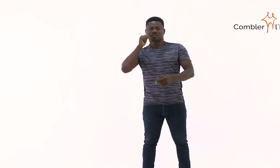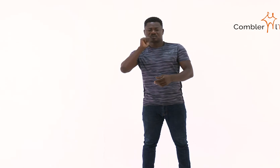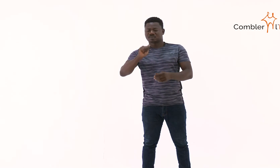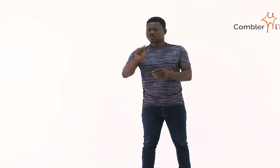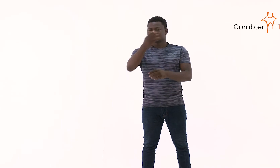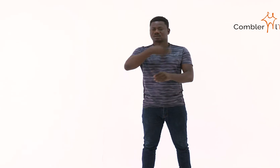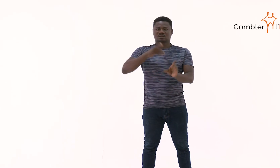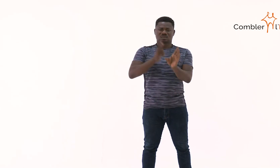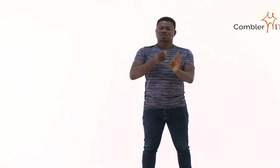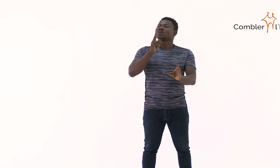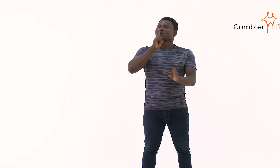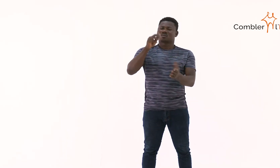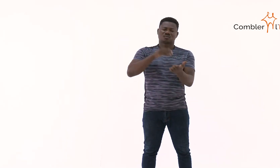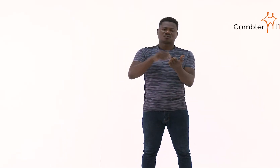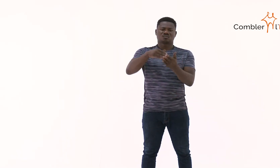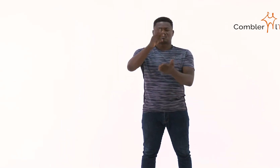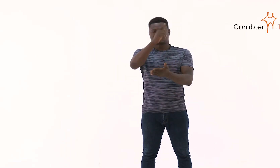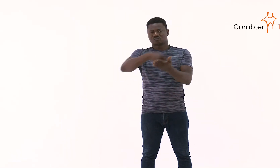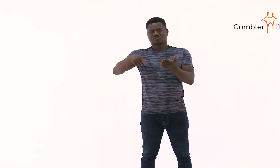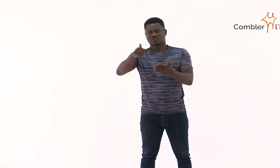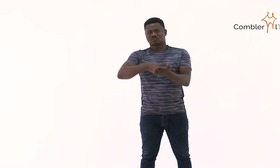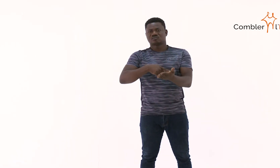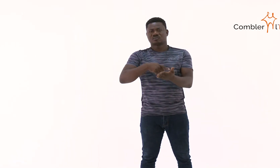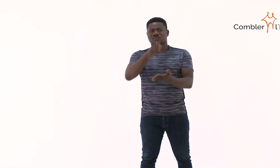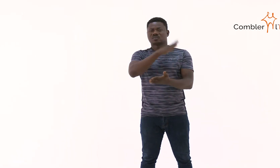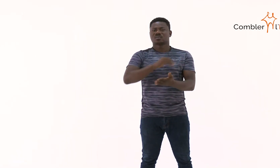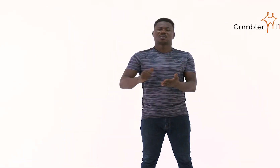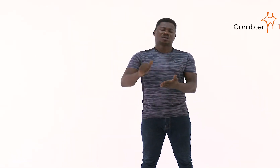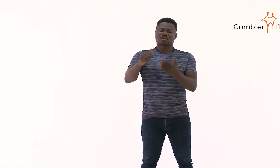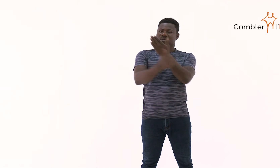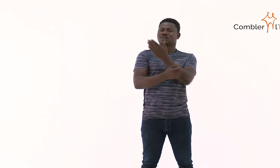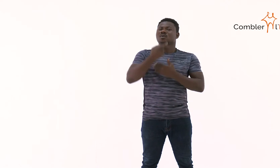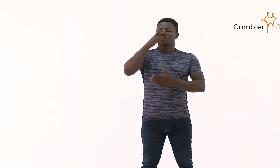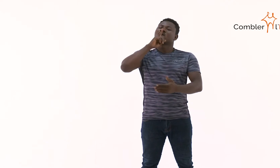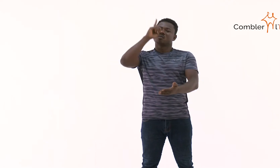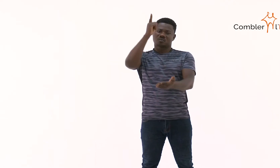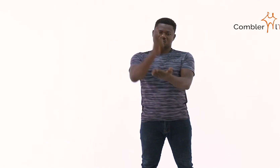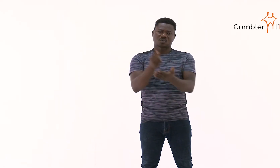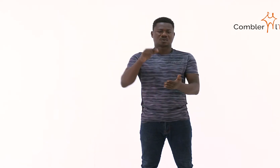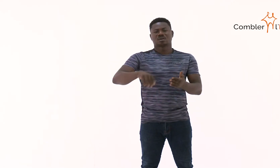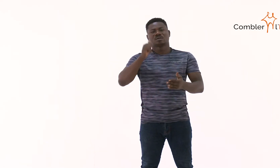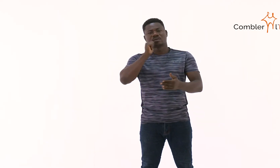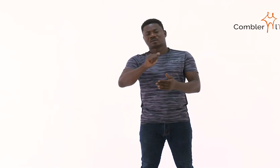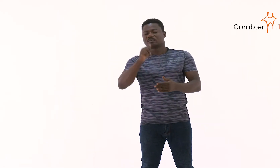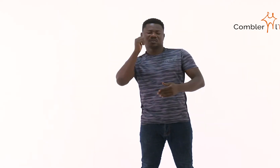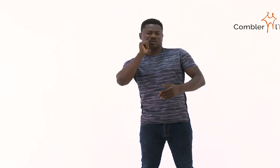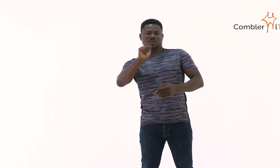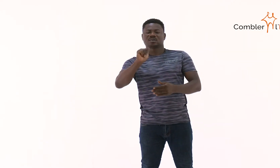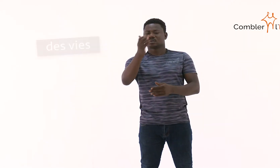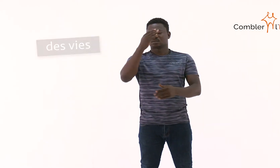filles en situation de handicap sont souvent discriminées. Les pays doivent s'assurer que les femmes et les filles en situation